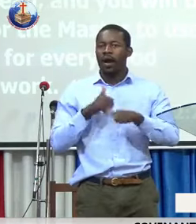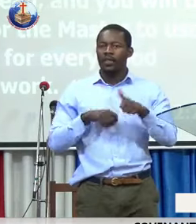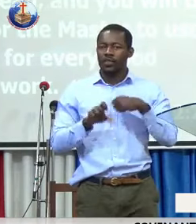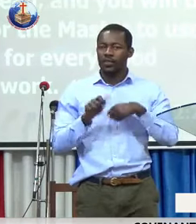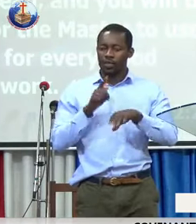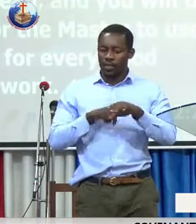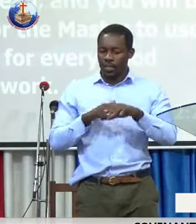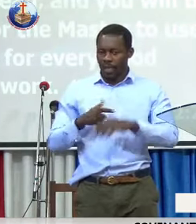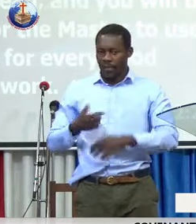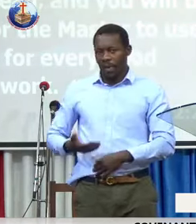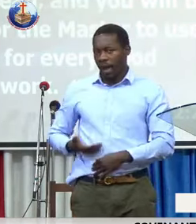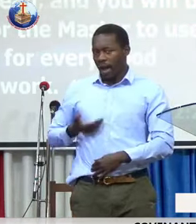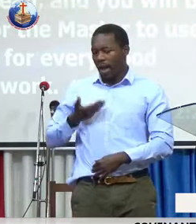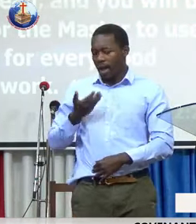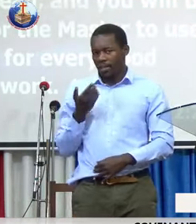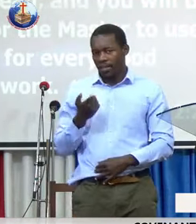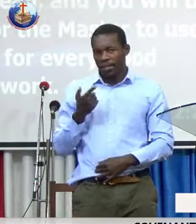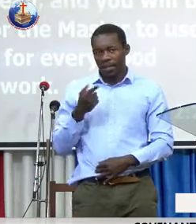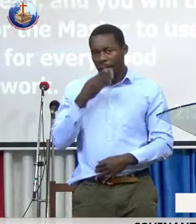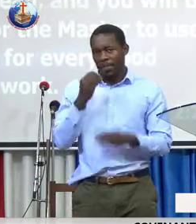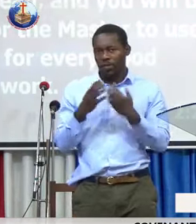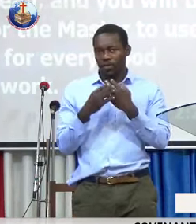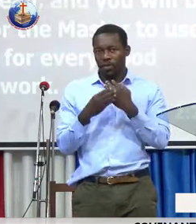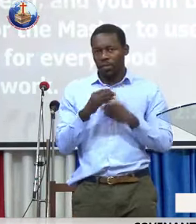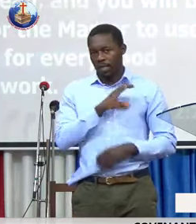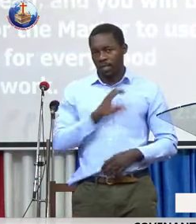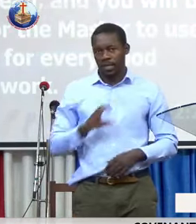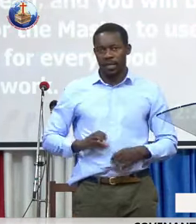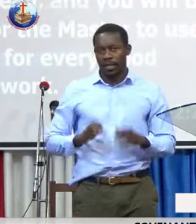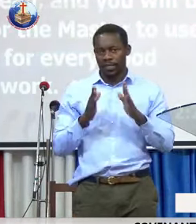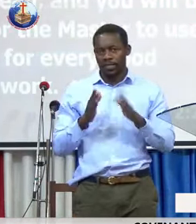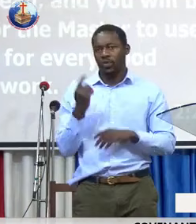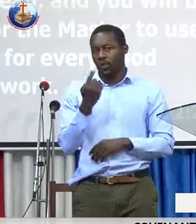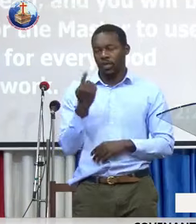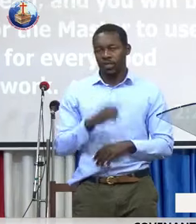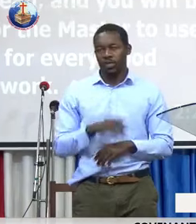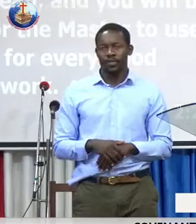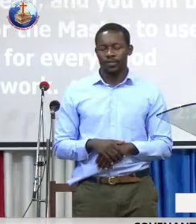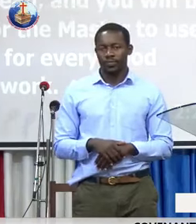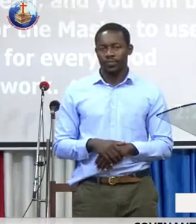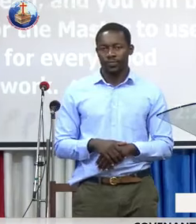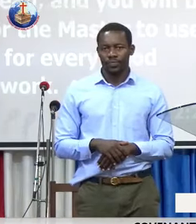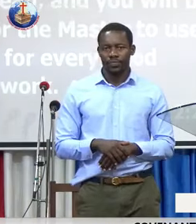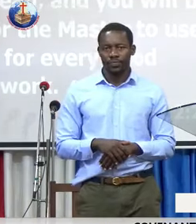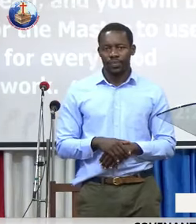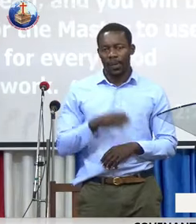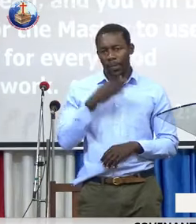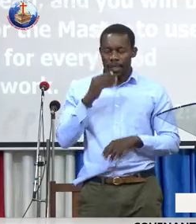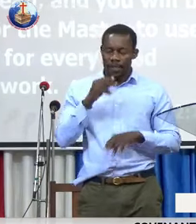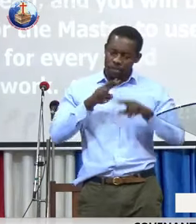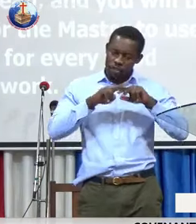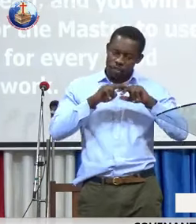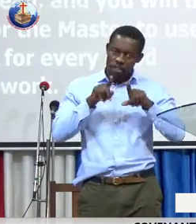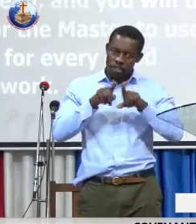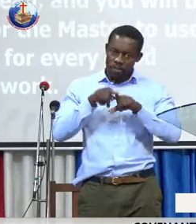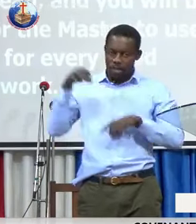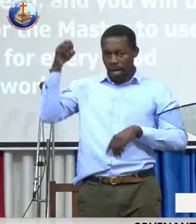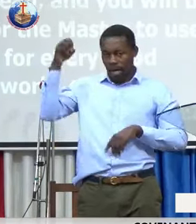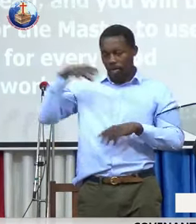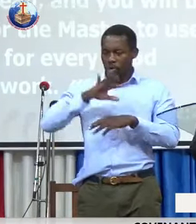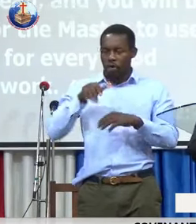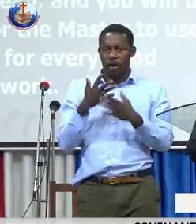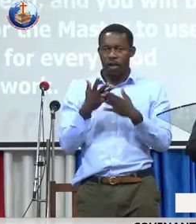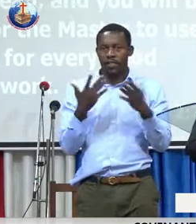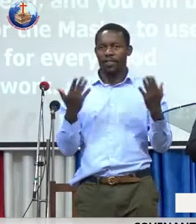should be Christ-like. Matendo yetu hata katika hasira yanafaa bado kufanana na Kristo. We should be the salt and the light in everything that we do. Tunafaa